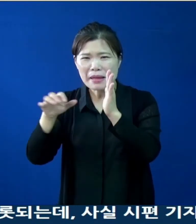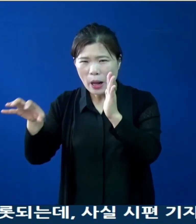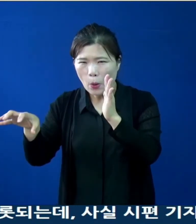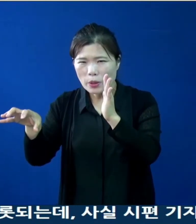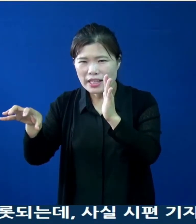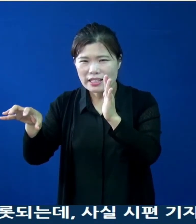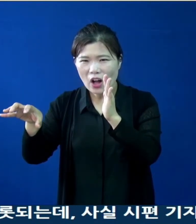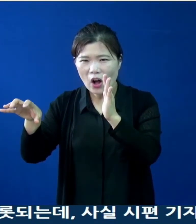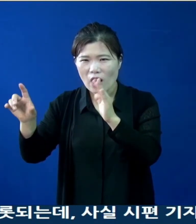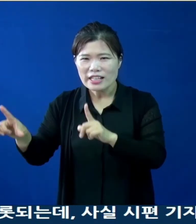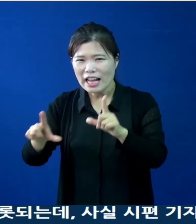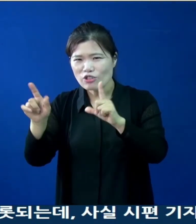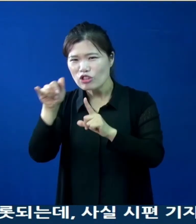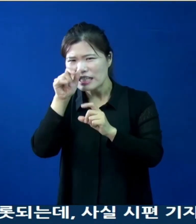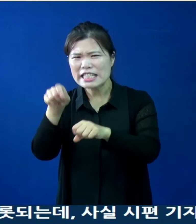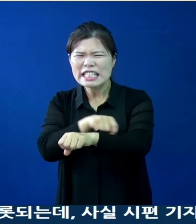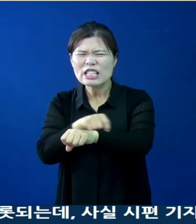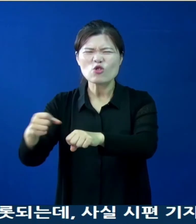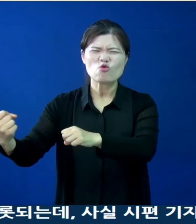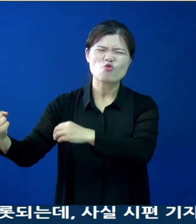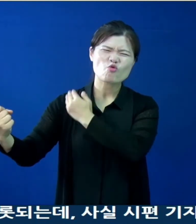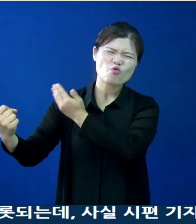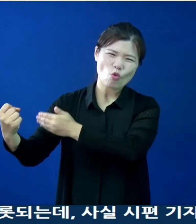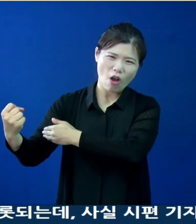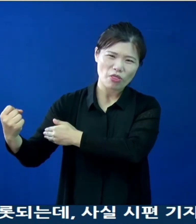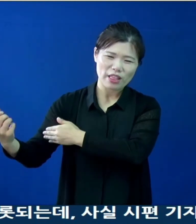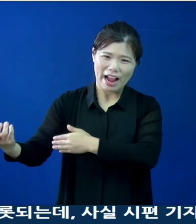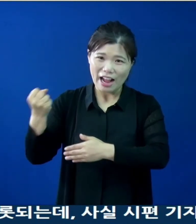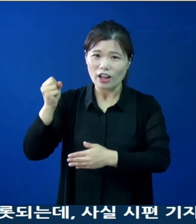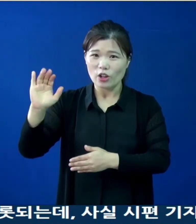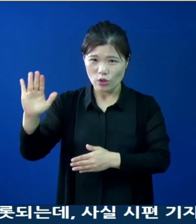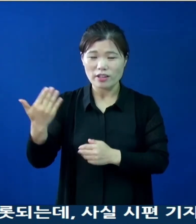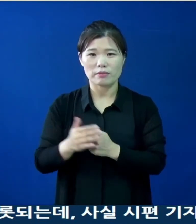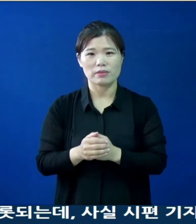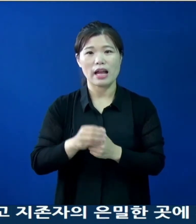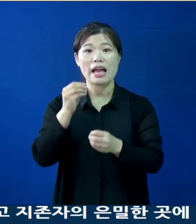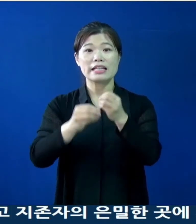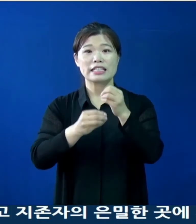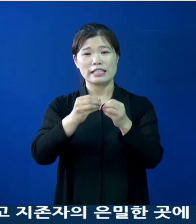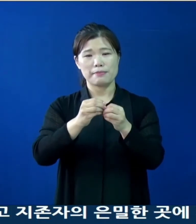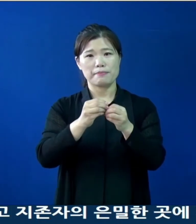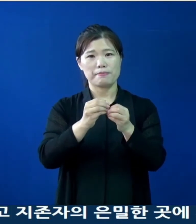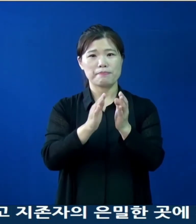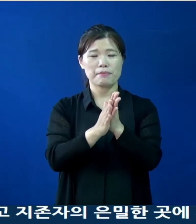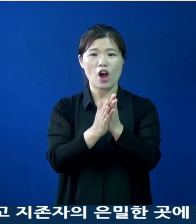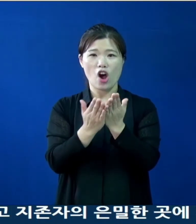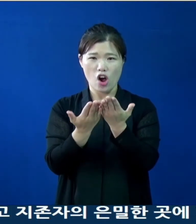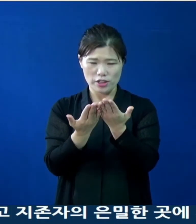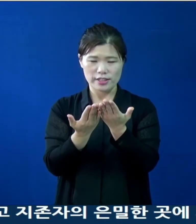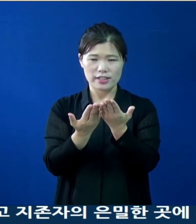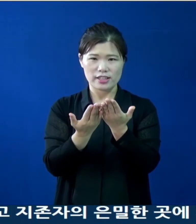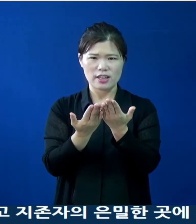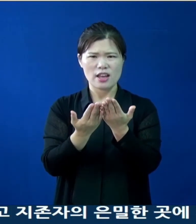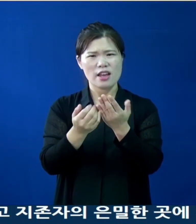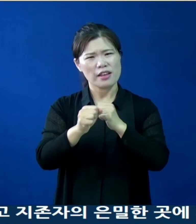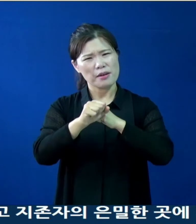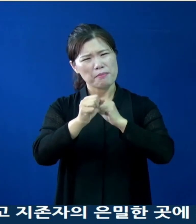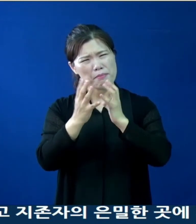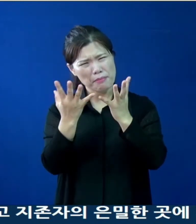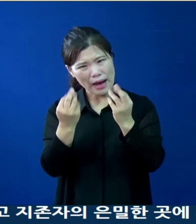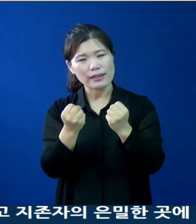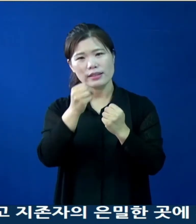있습니다. 그 이유는 시편을 좀 넓게 봐야 찾을 수 있는데요, 우리가 오늘 시편이 91편입니다.